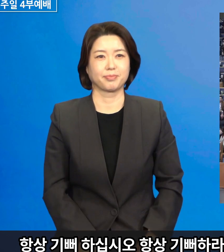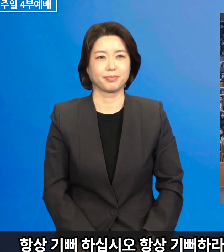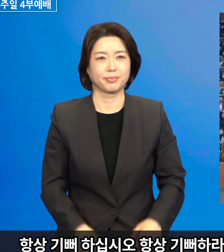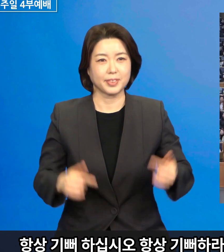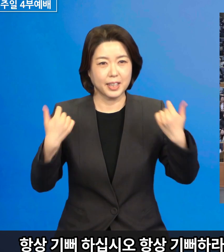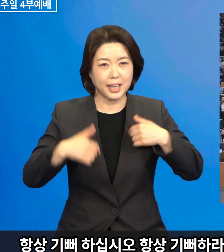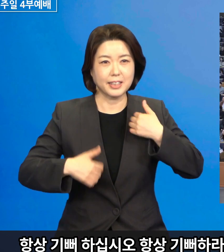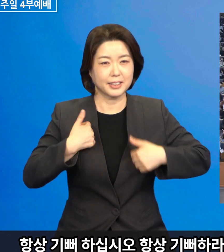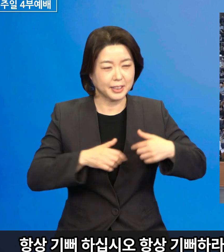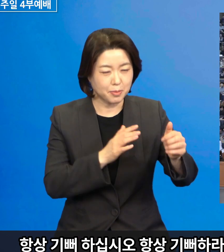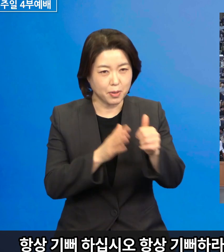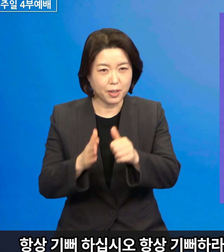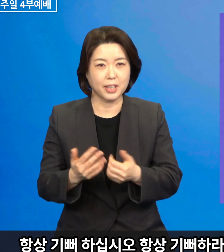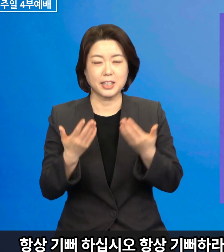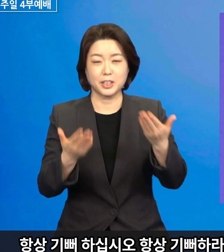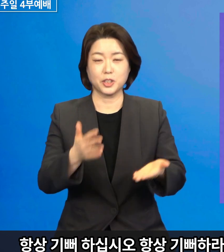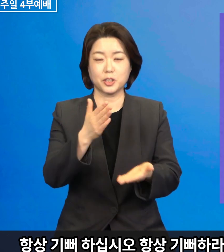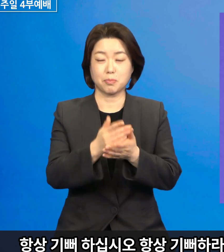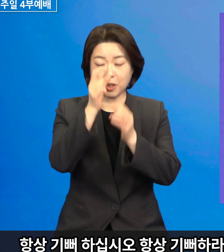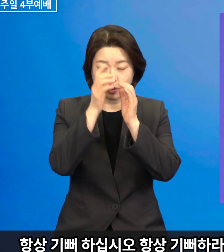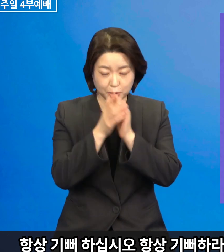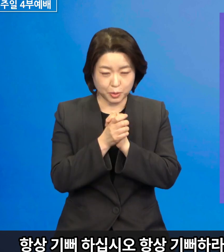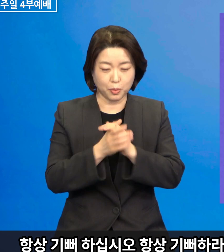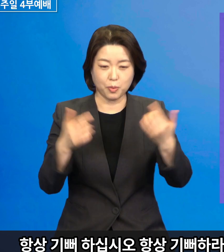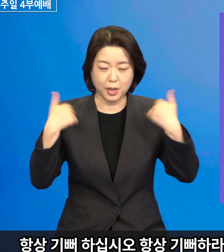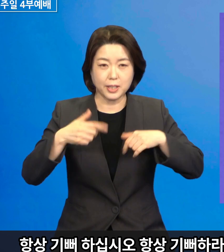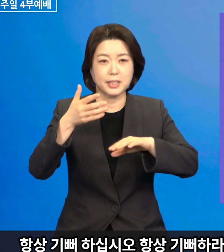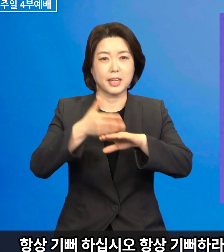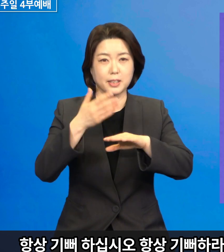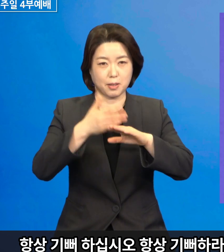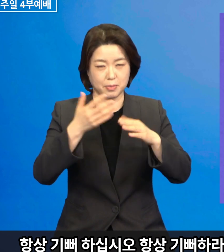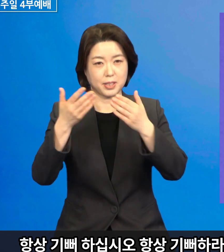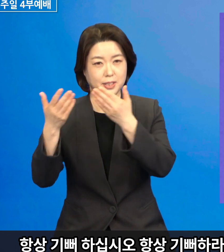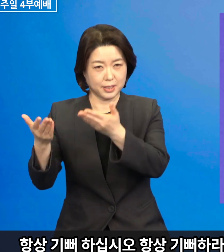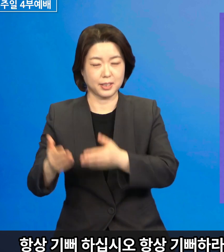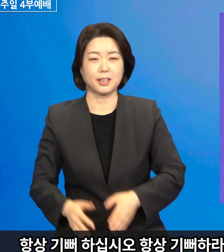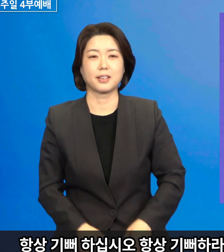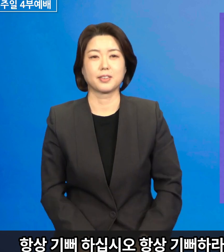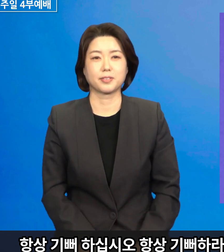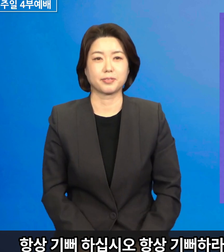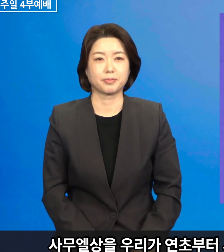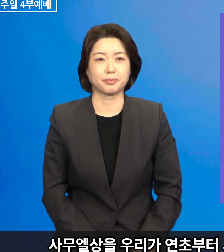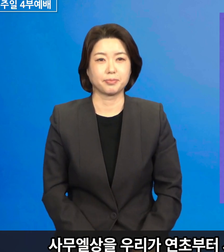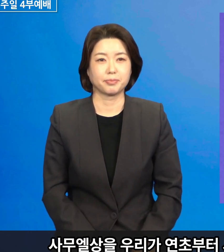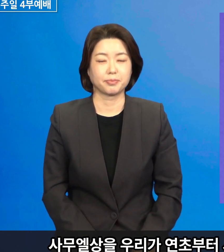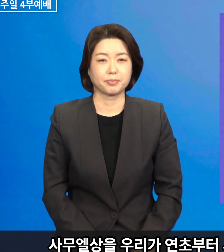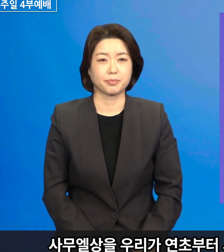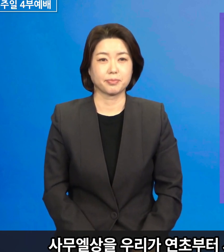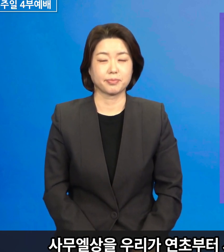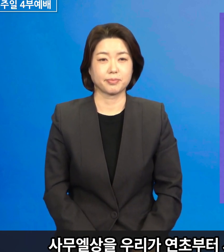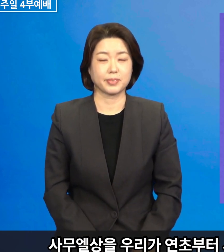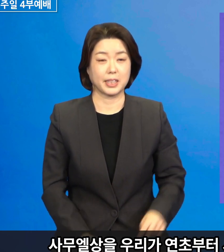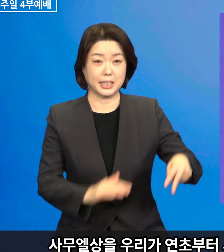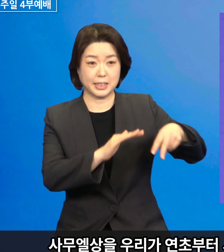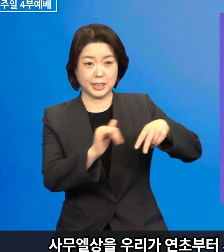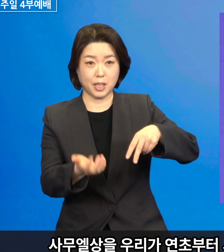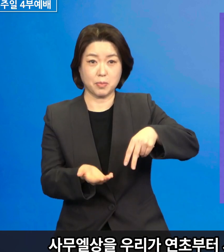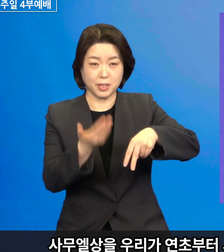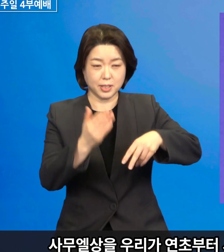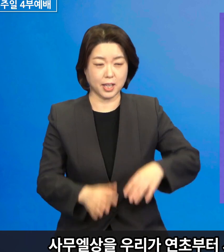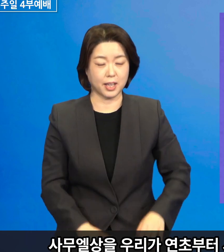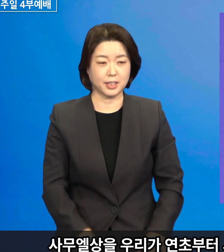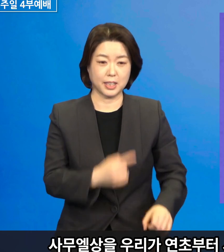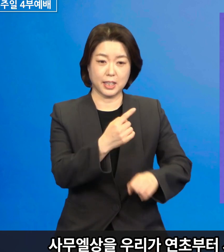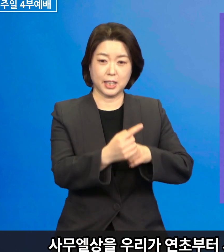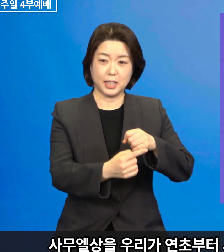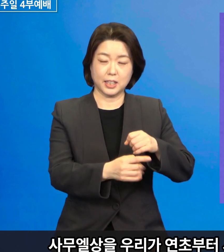항상 기뻐하라. 쉬지 말고 기도하라. 범사에 감사하라. 네, 사무엘상을 우리가 연초부터